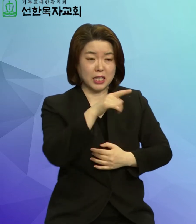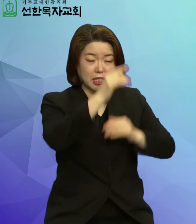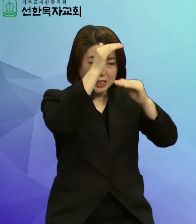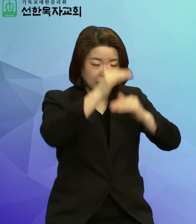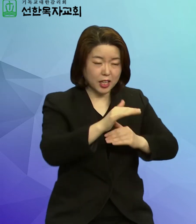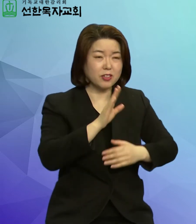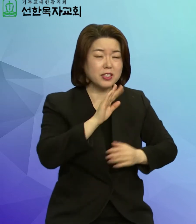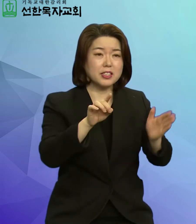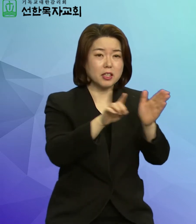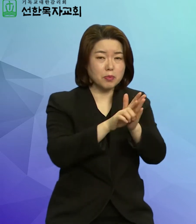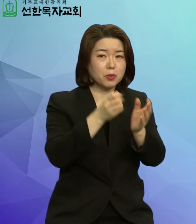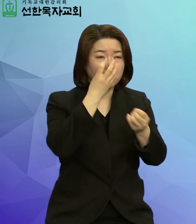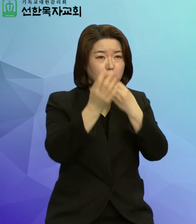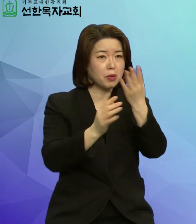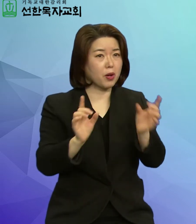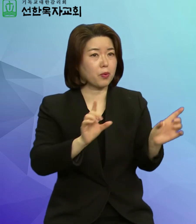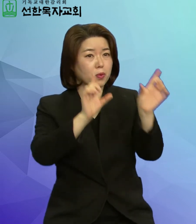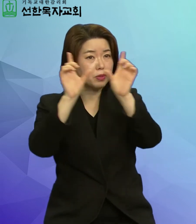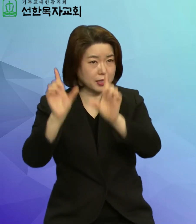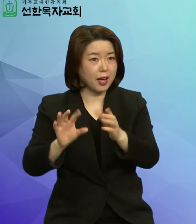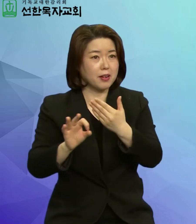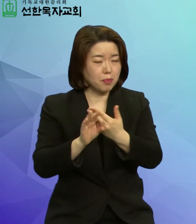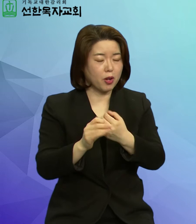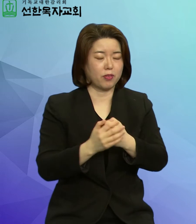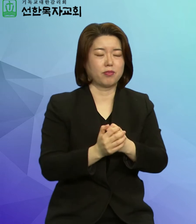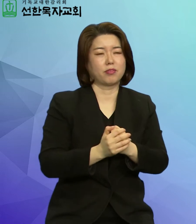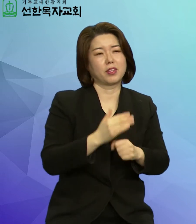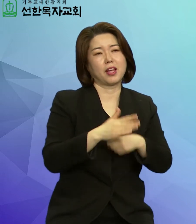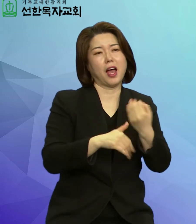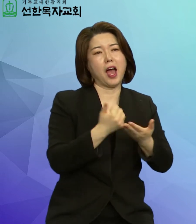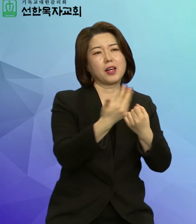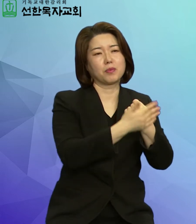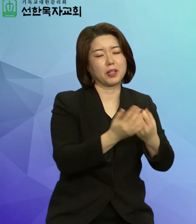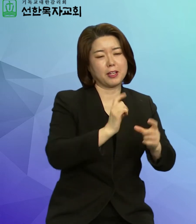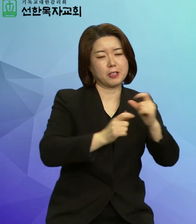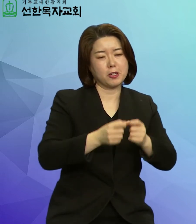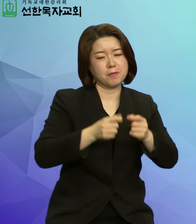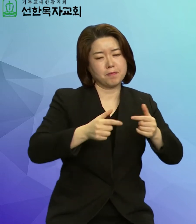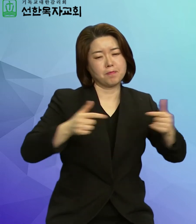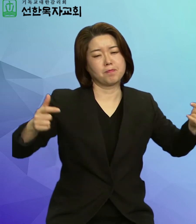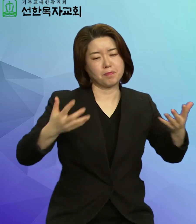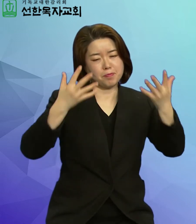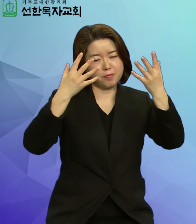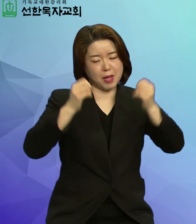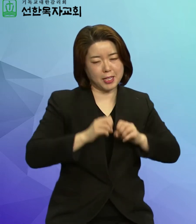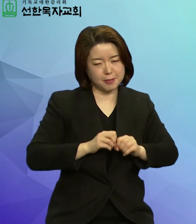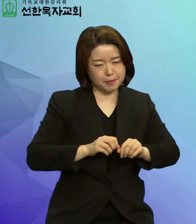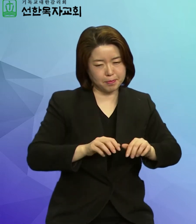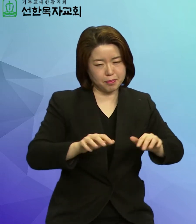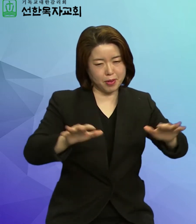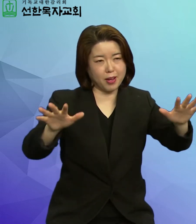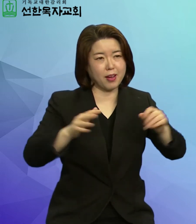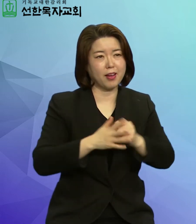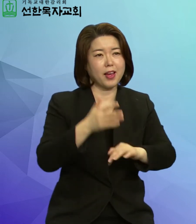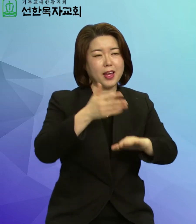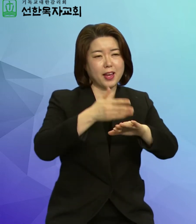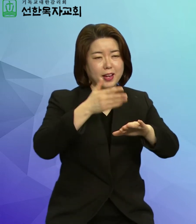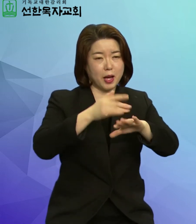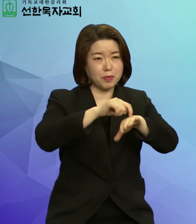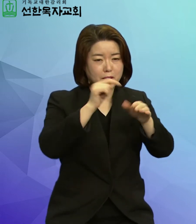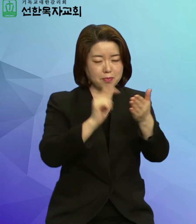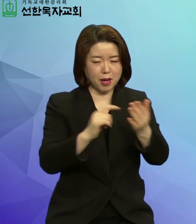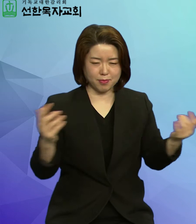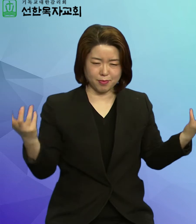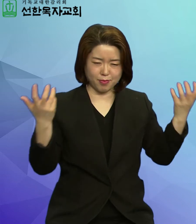사실을 진짜 믿고 고백하고 살면 하나님의 은혜가 점점 더 많은 사람에게 퍼져서 감사하는